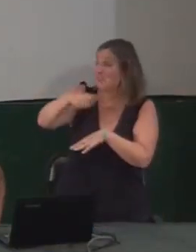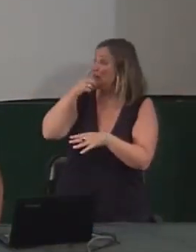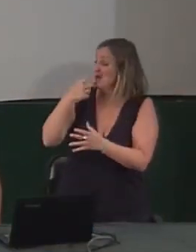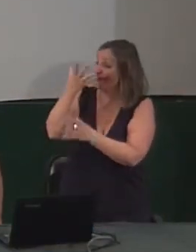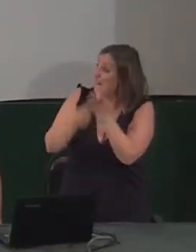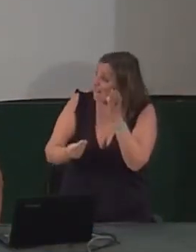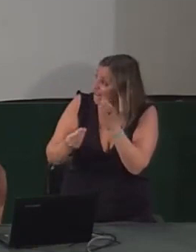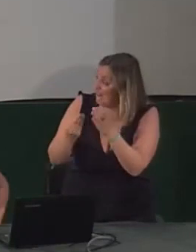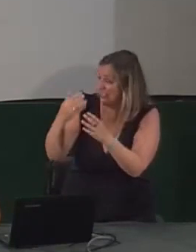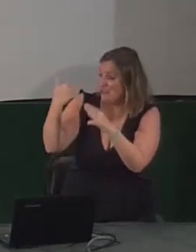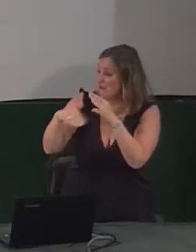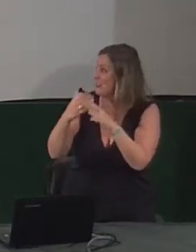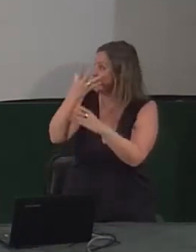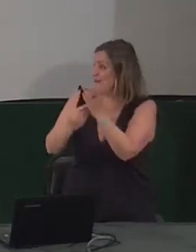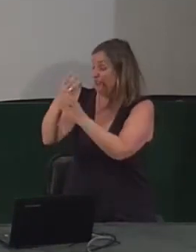todas.